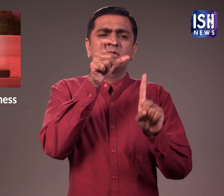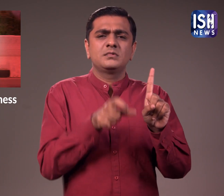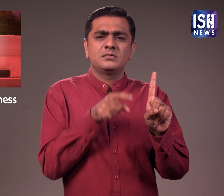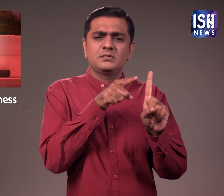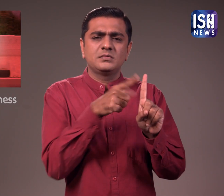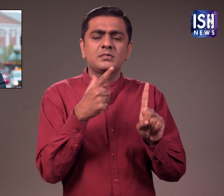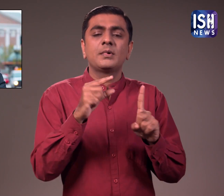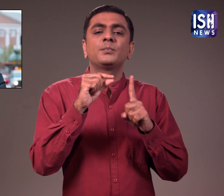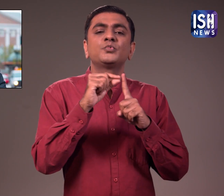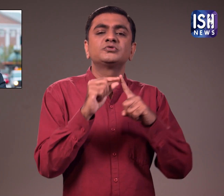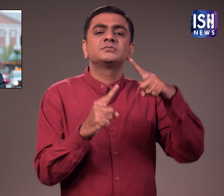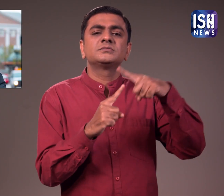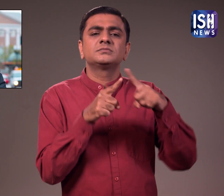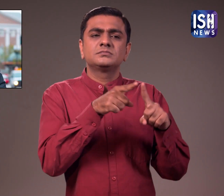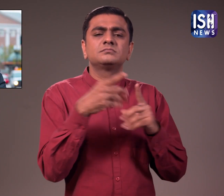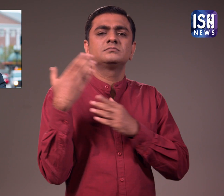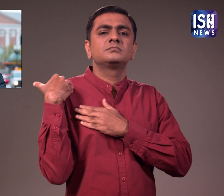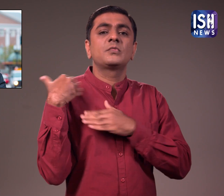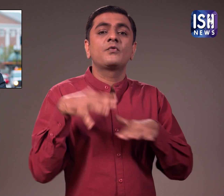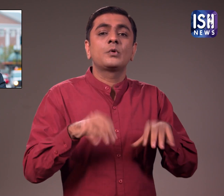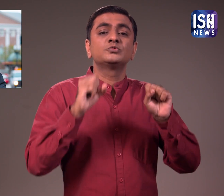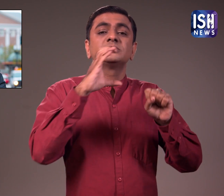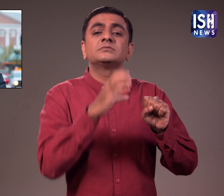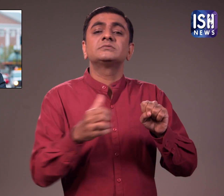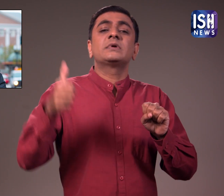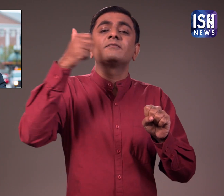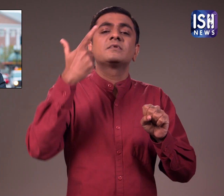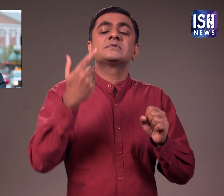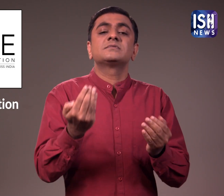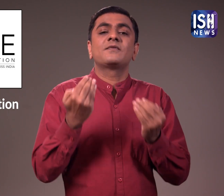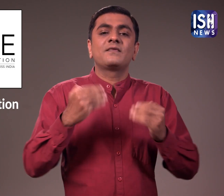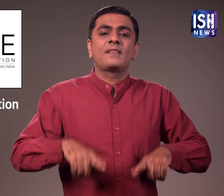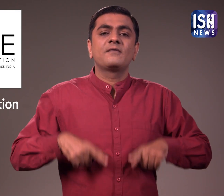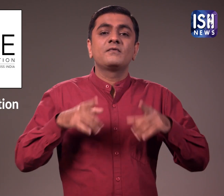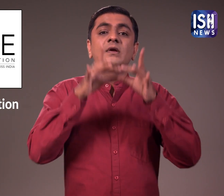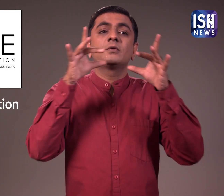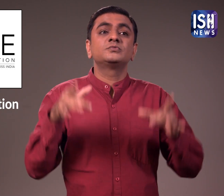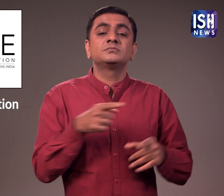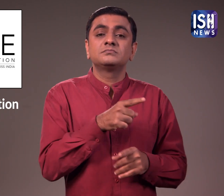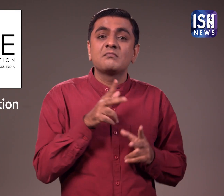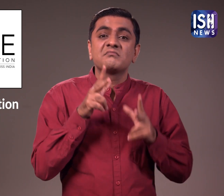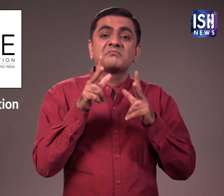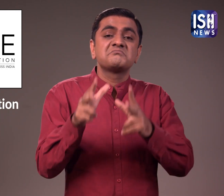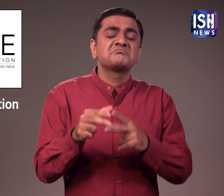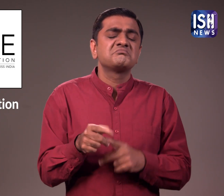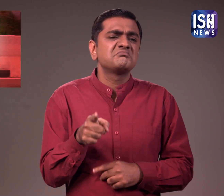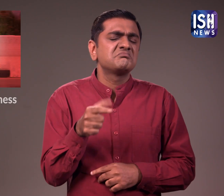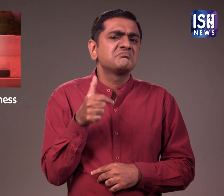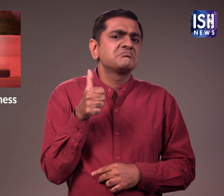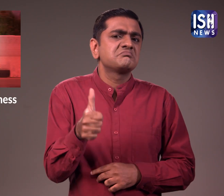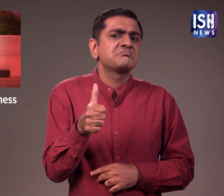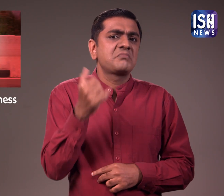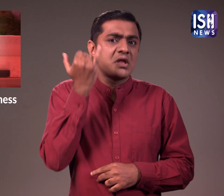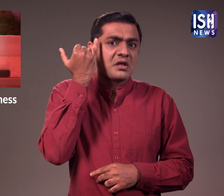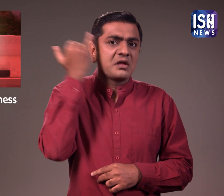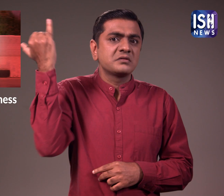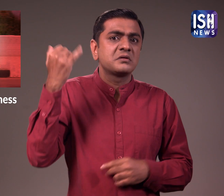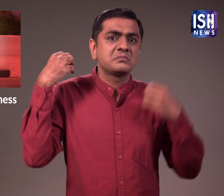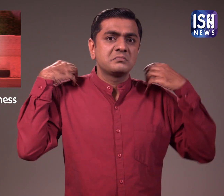सेवलाइफ फाउंडेशन के स्थापनापक और मुख्य कार्यकारी पियुश तेवारी ने कहा कि यह एक महान विचार है